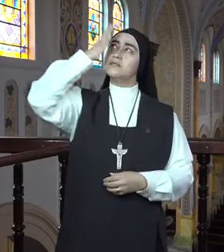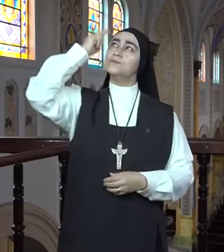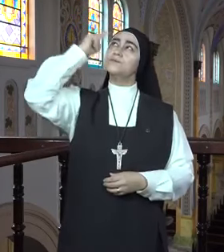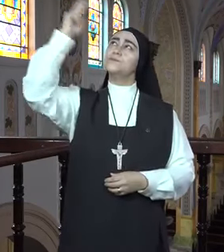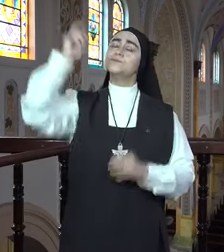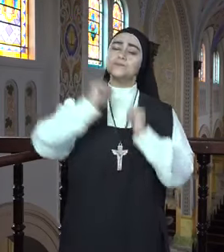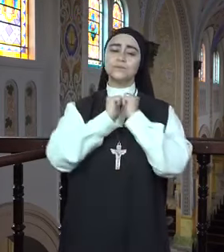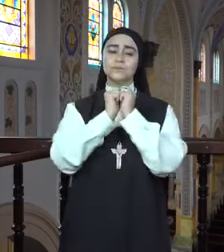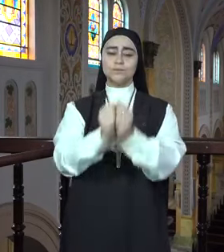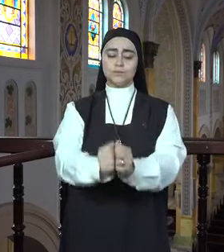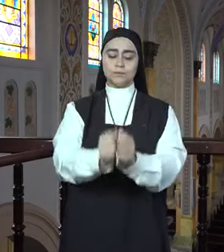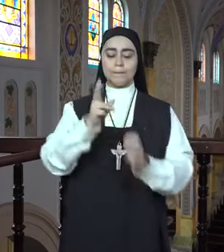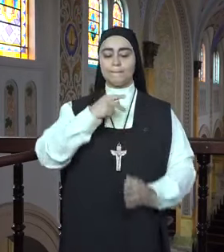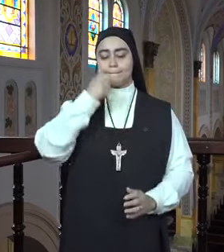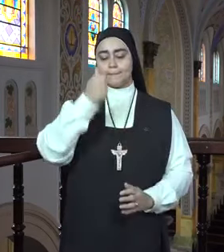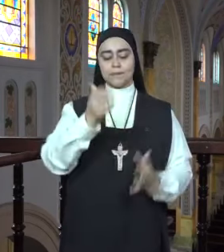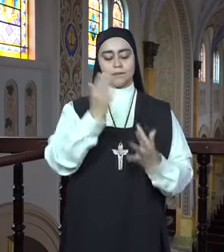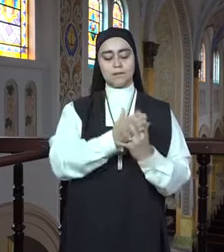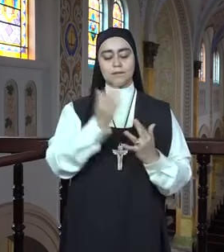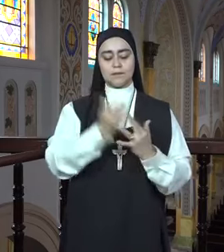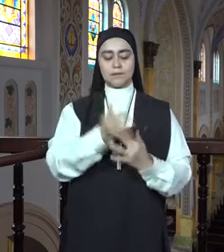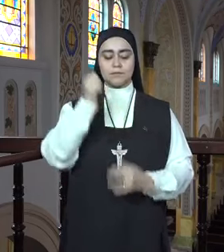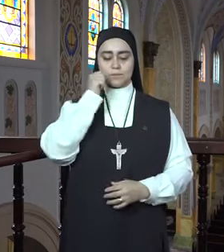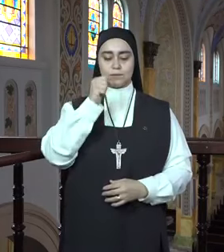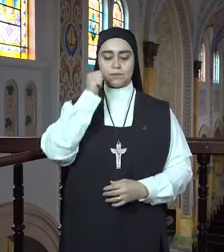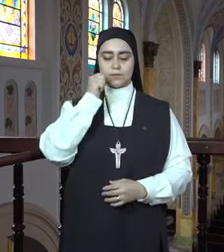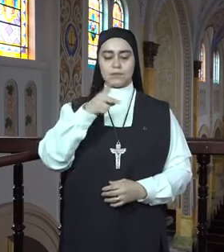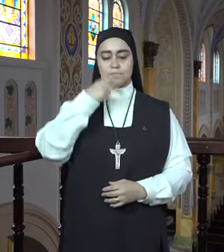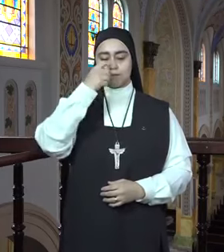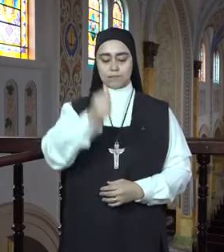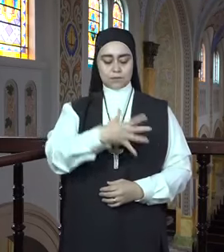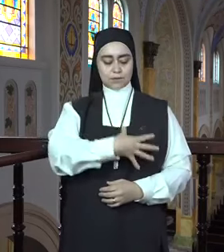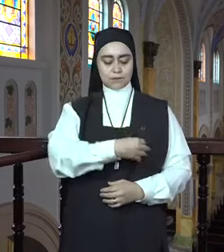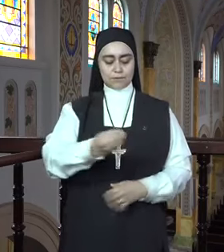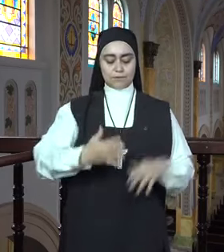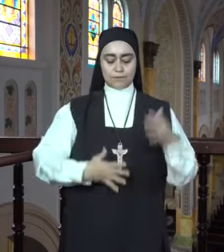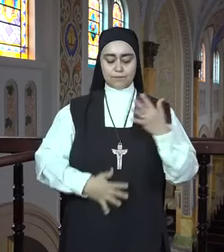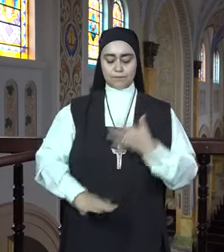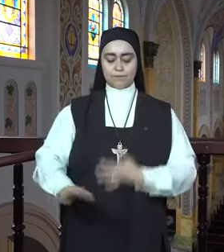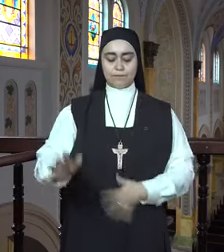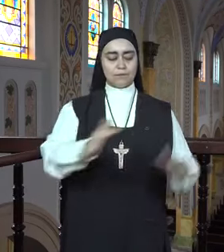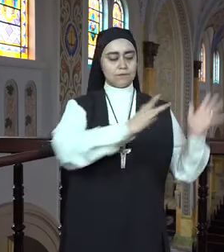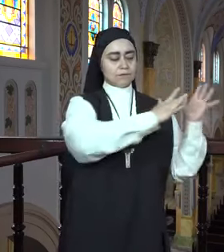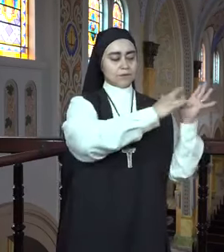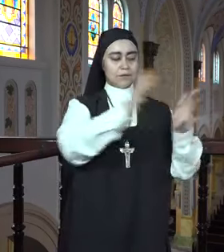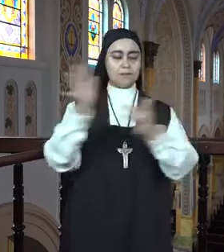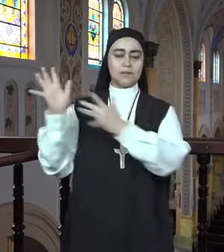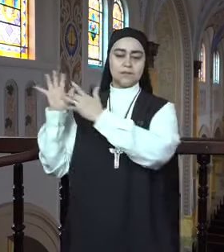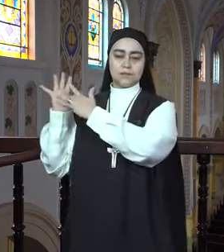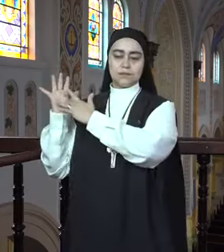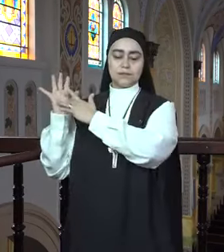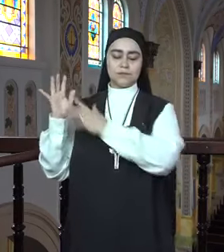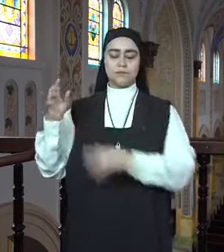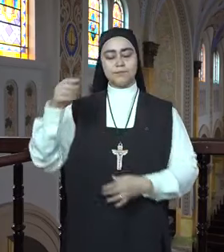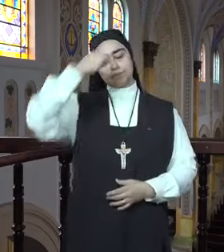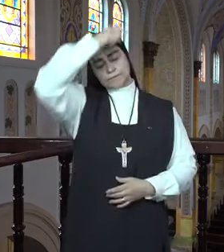o Senhor é convosco. Bendita sois vós entre as mulheres, e bendito é o fruto do vosso ventre,